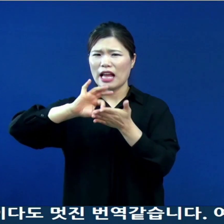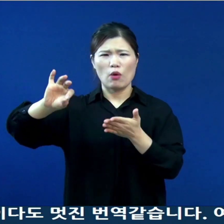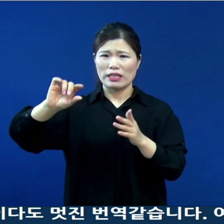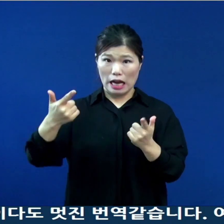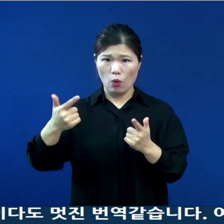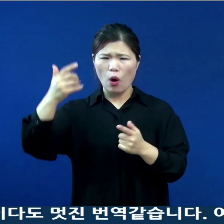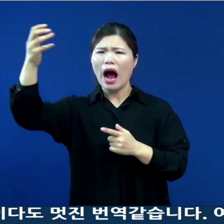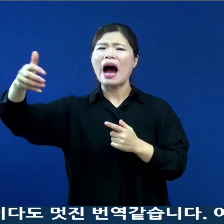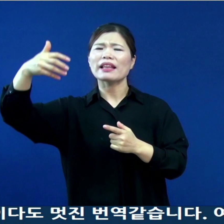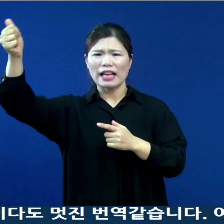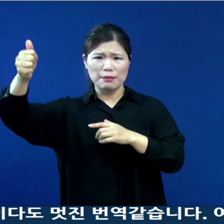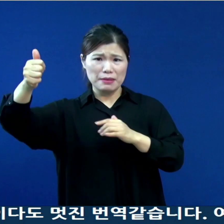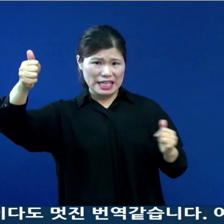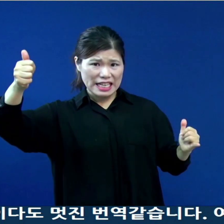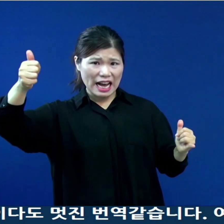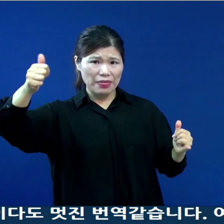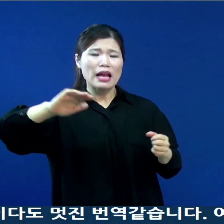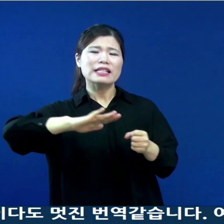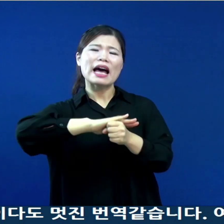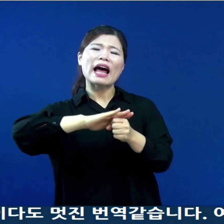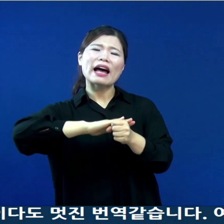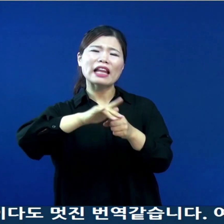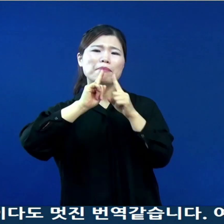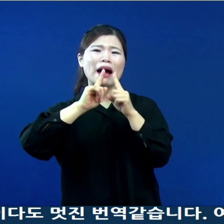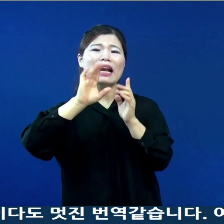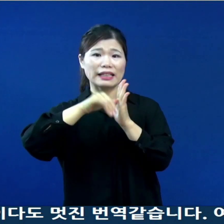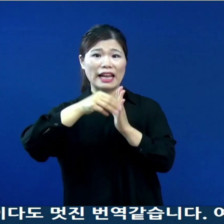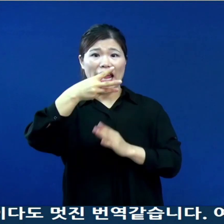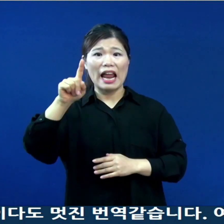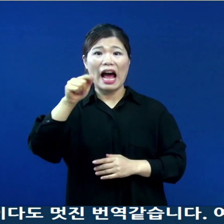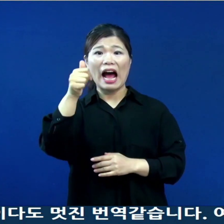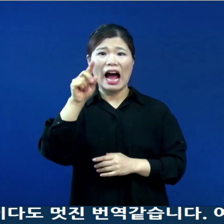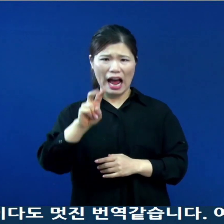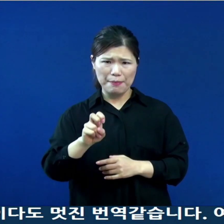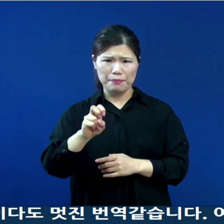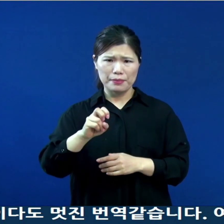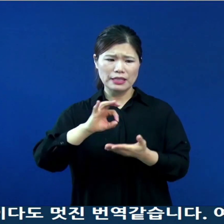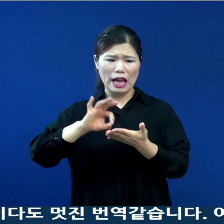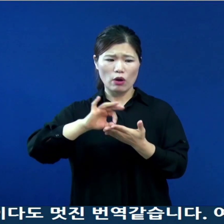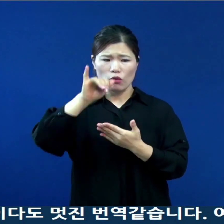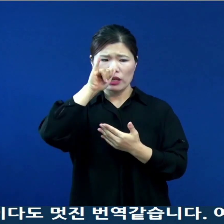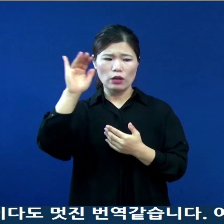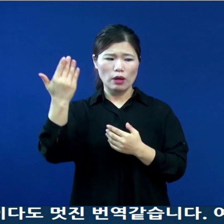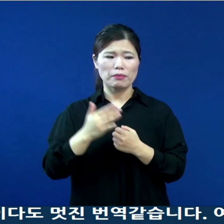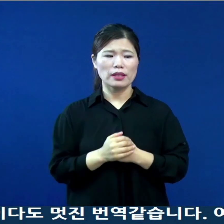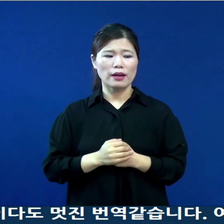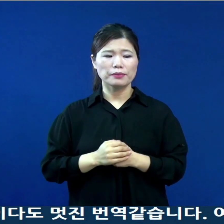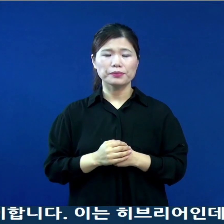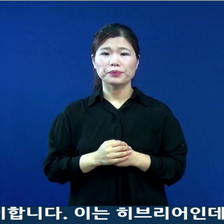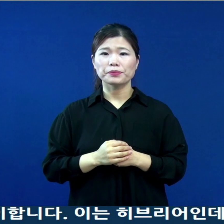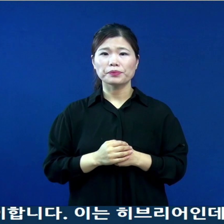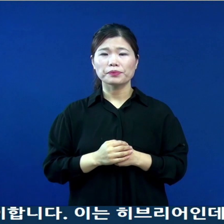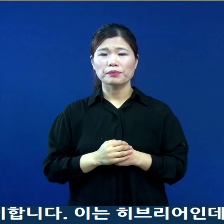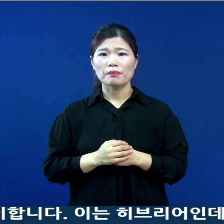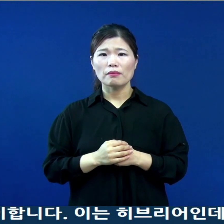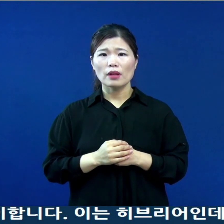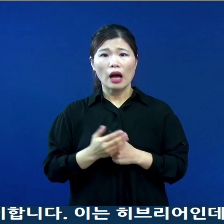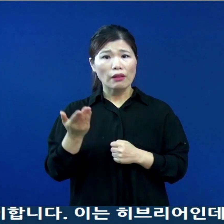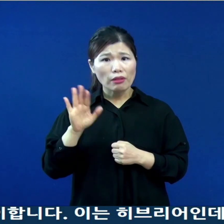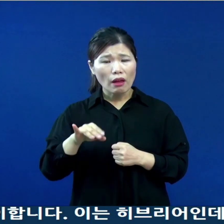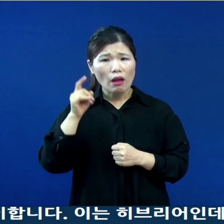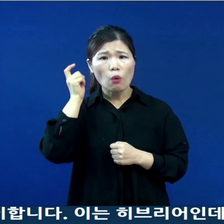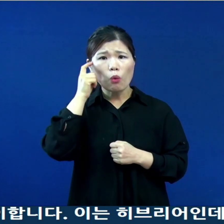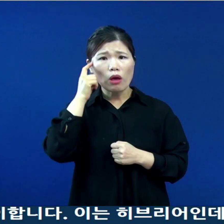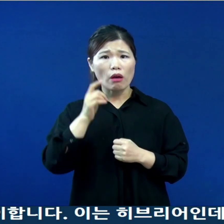표현입니다. 근데 왜 이 자리에서 다윗은 인간인 주제에 하나님을 사랑합니다라는